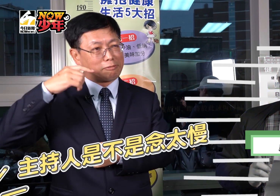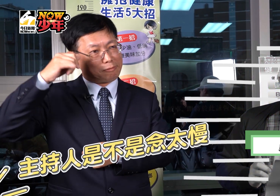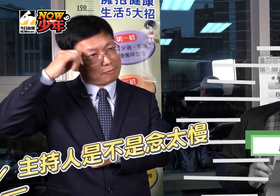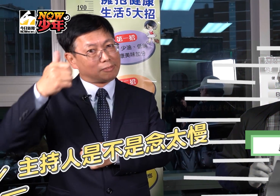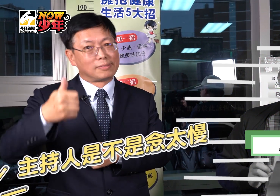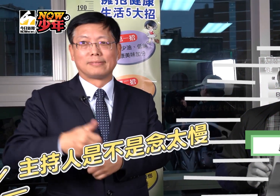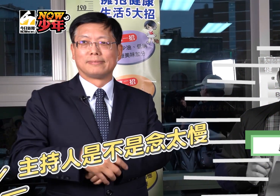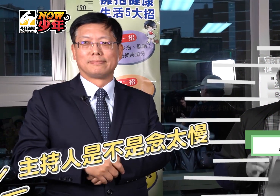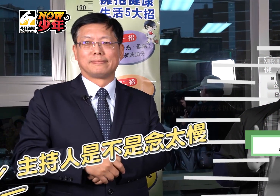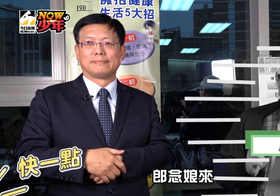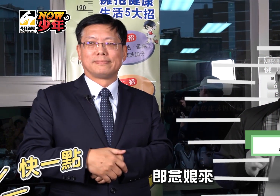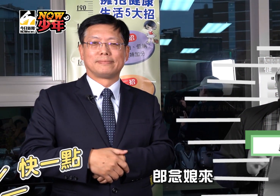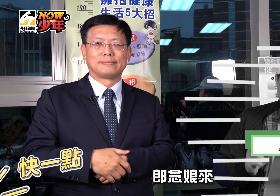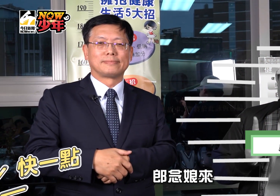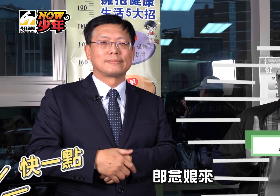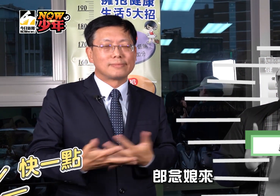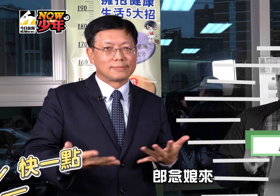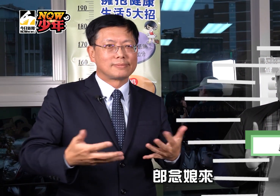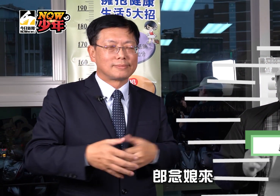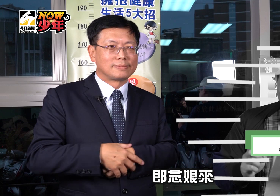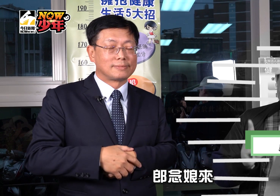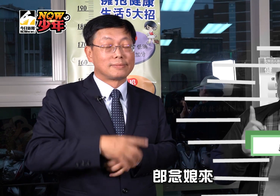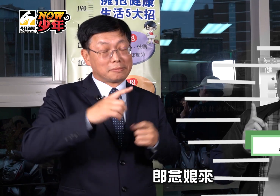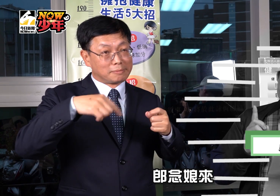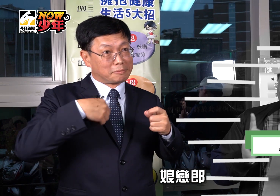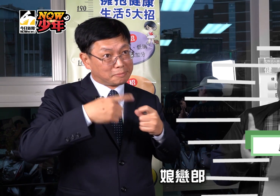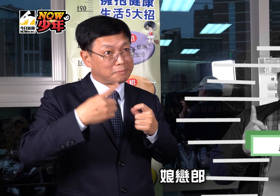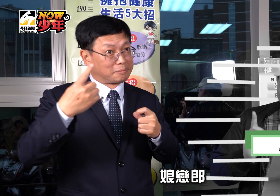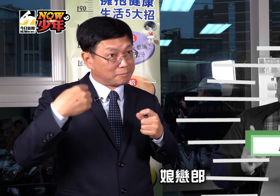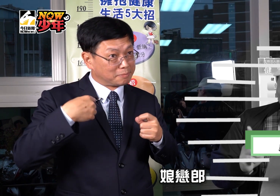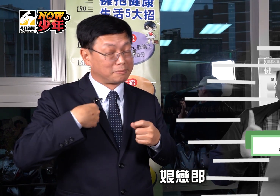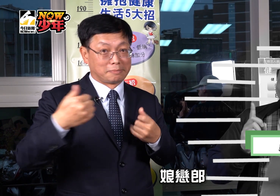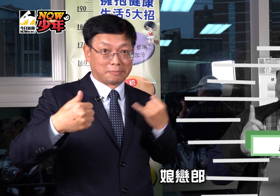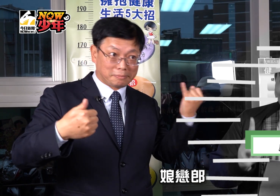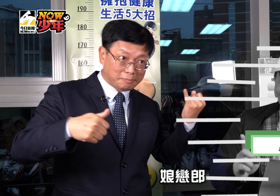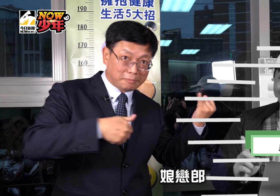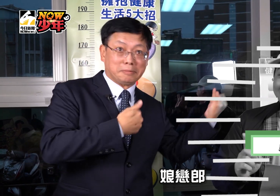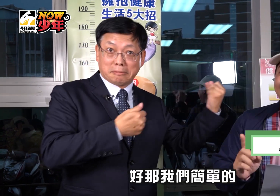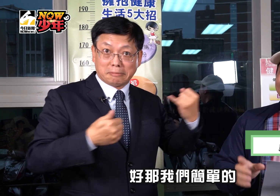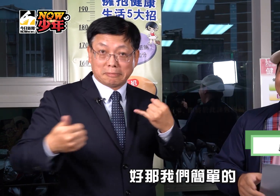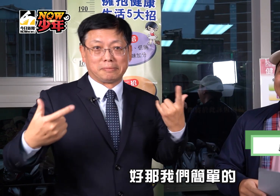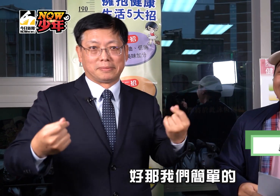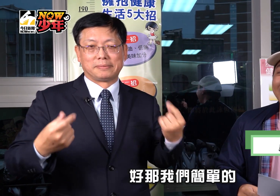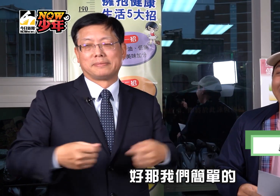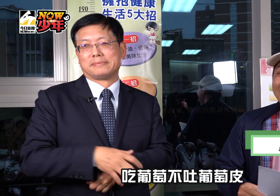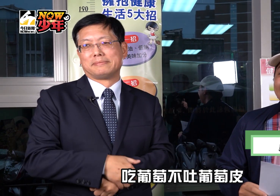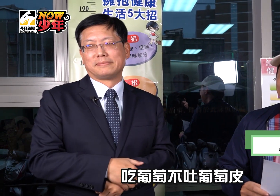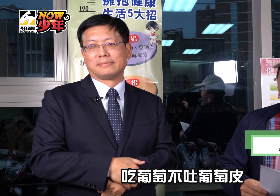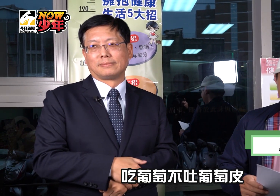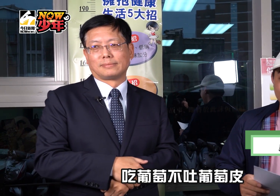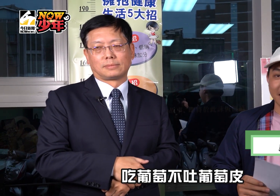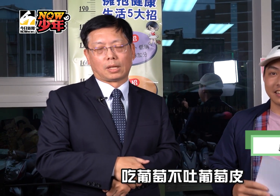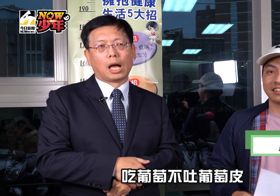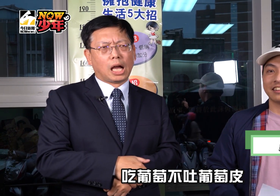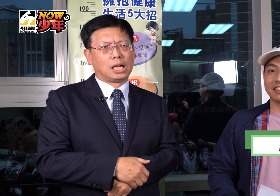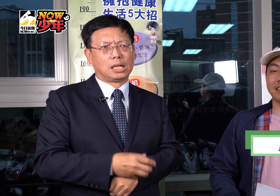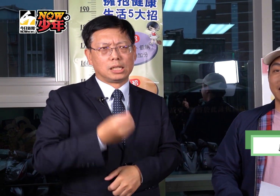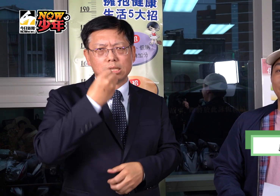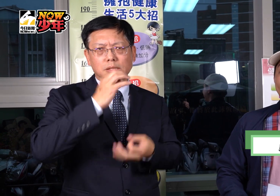持人是不是念太慢？ 郎恋娘来，娘恋郎。 好，那么简单的吃葡萄不吐葡萄皮的，快点。